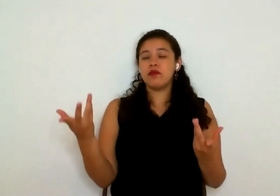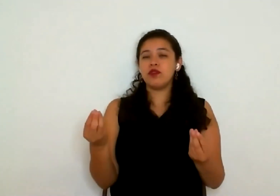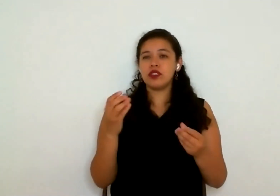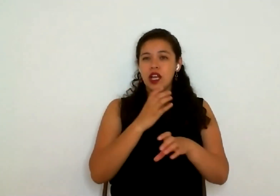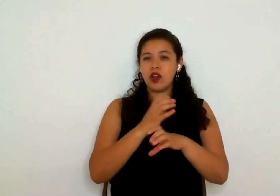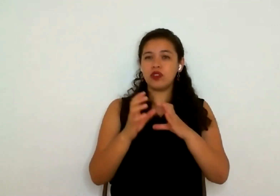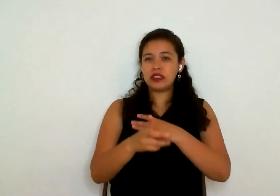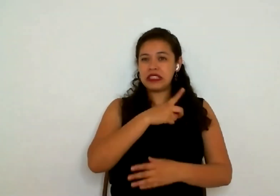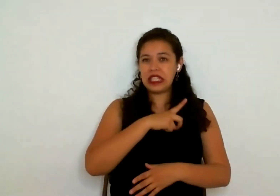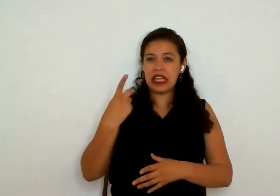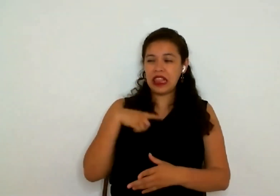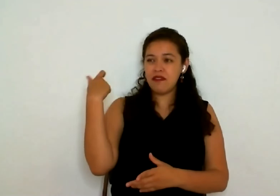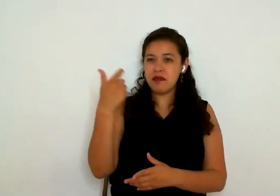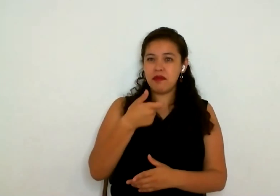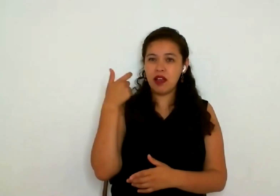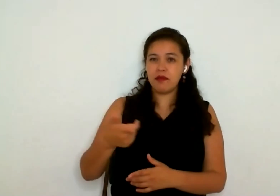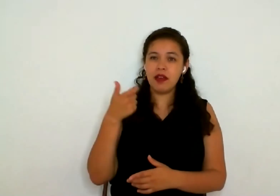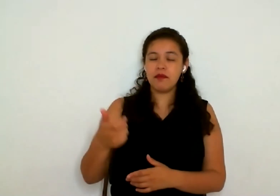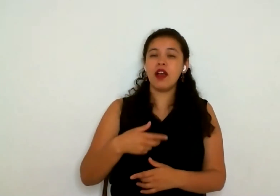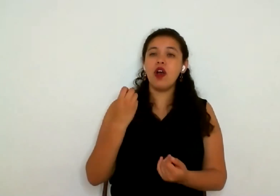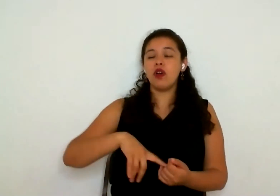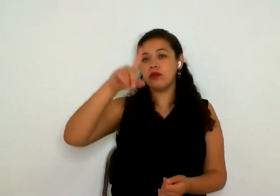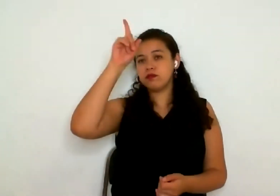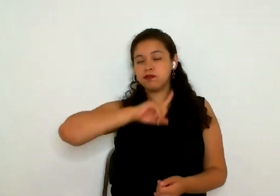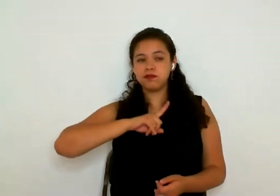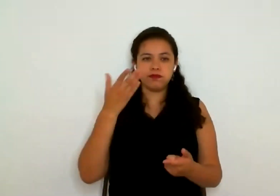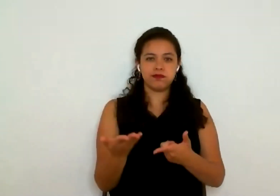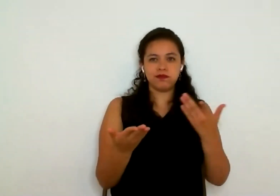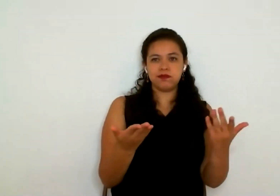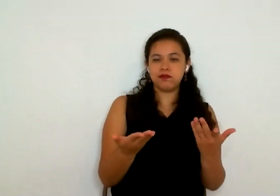nos están diciendo mentiras en los gastos